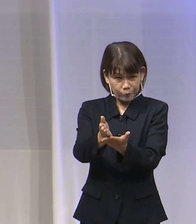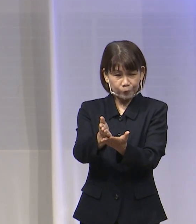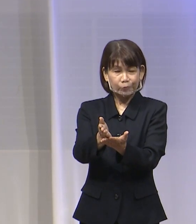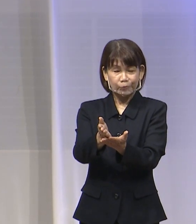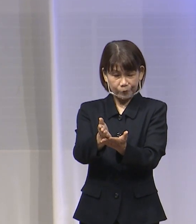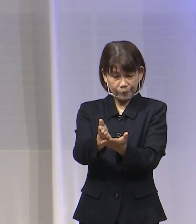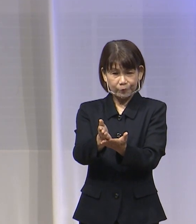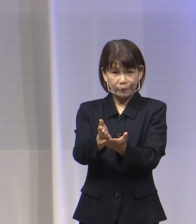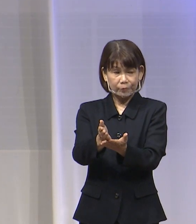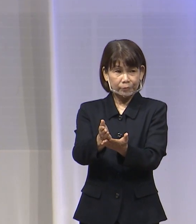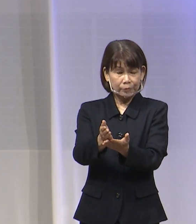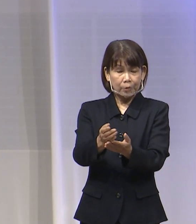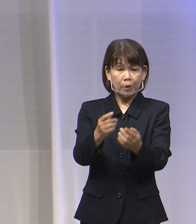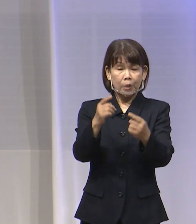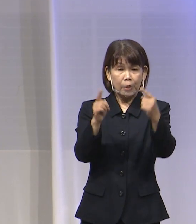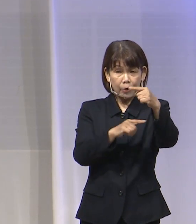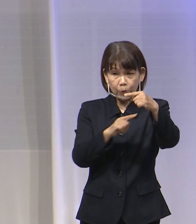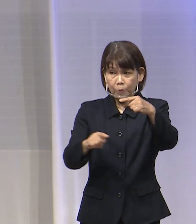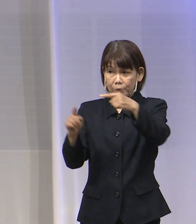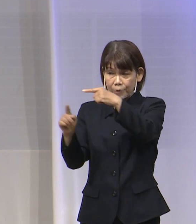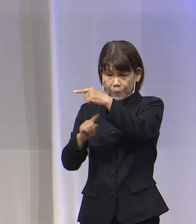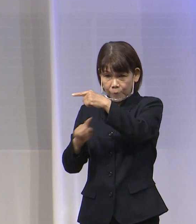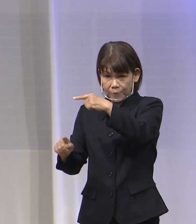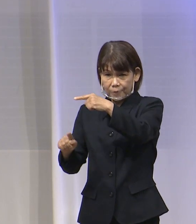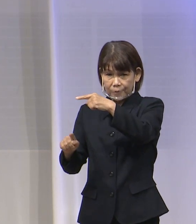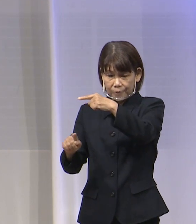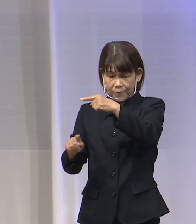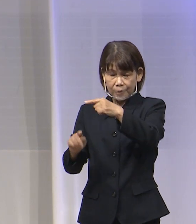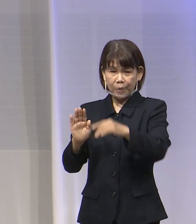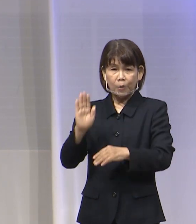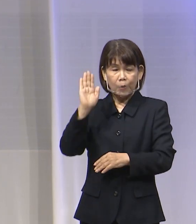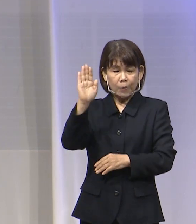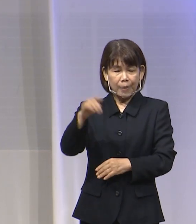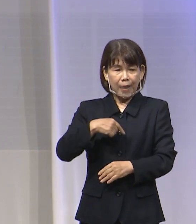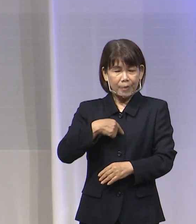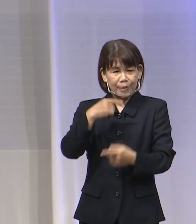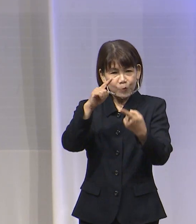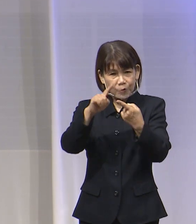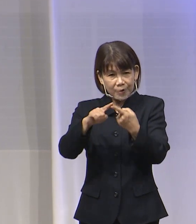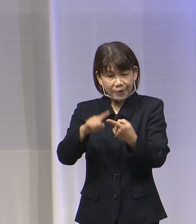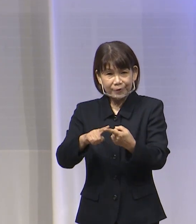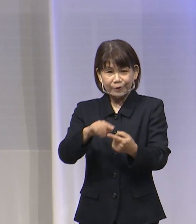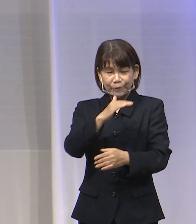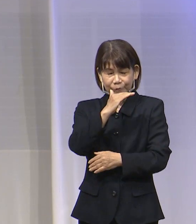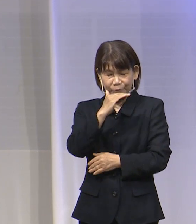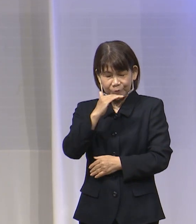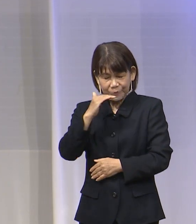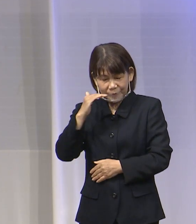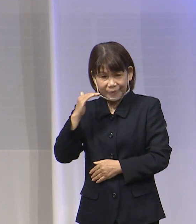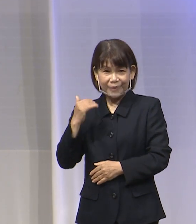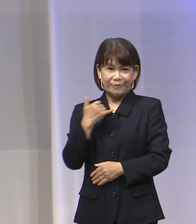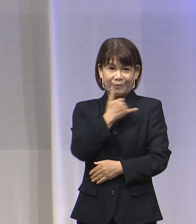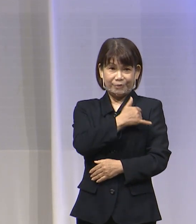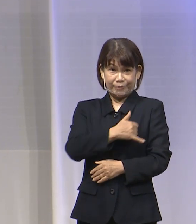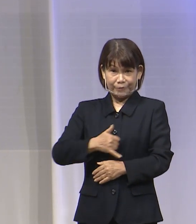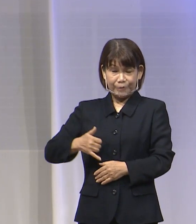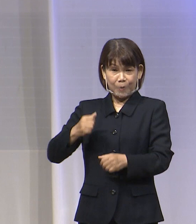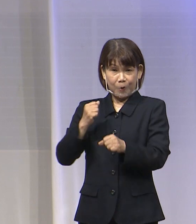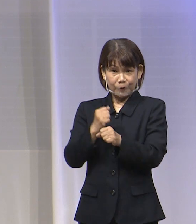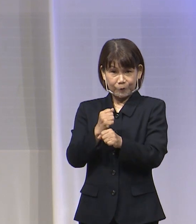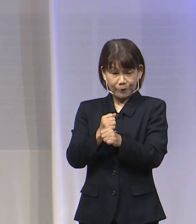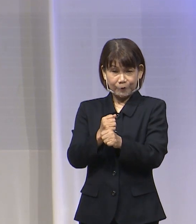これから一人一人の自分だしそして素晴らしい人生を作り上げていくことを